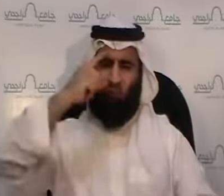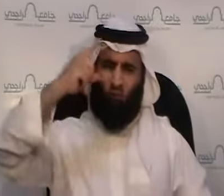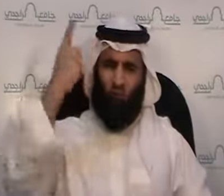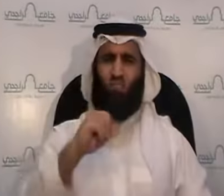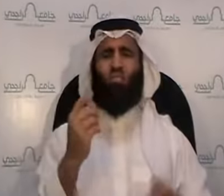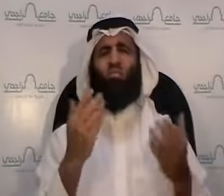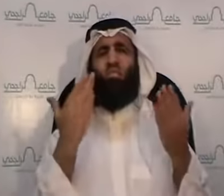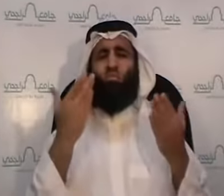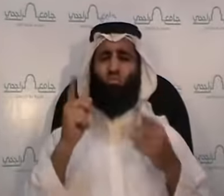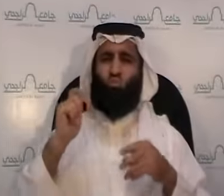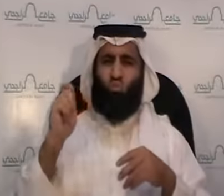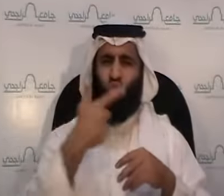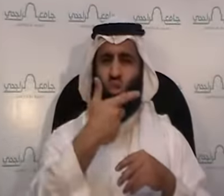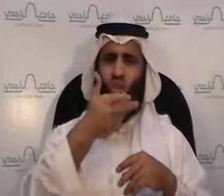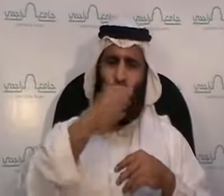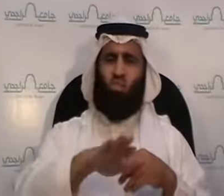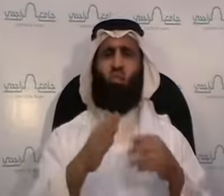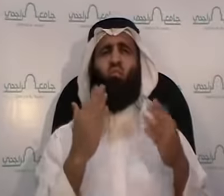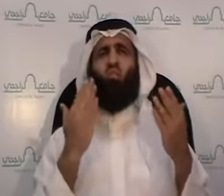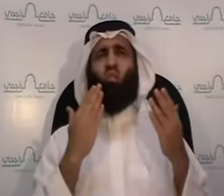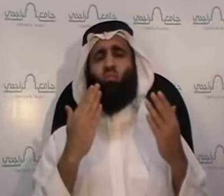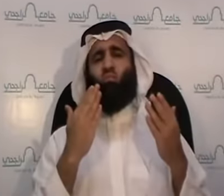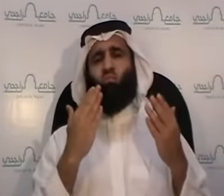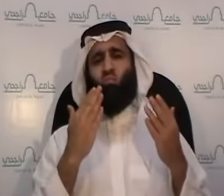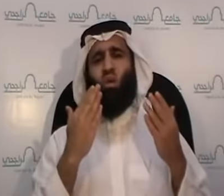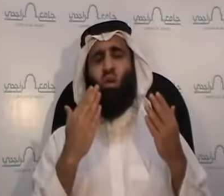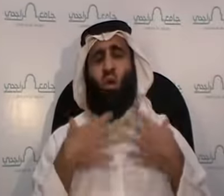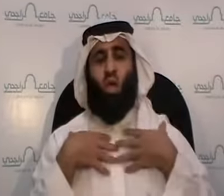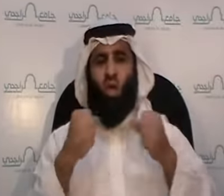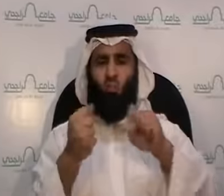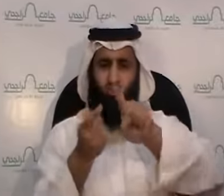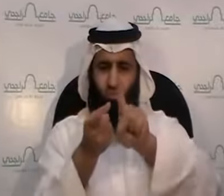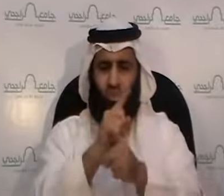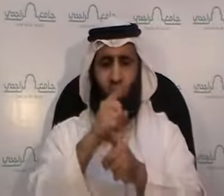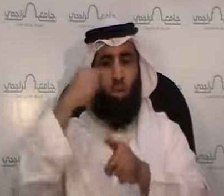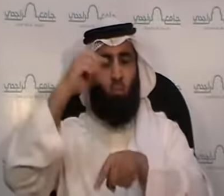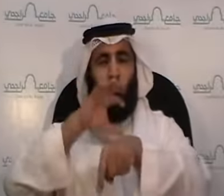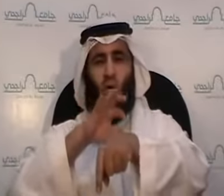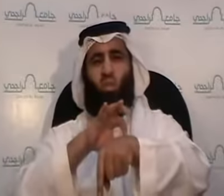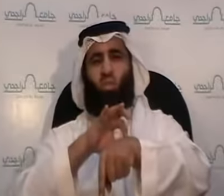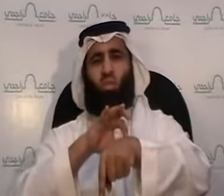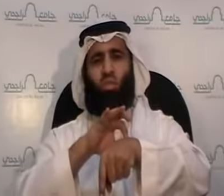بطاغيتهم بشار، اللهم اقلب صحته سقما عافيته